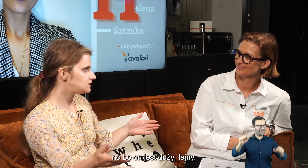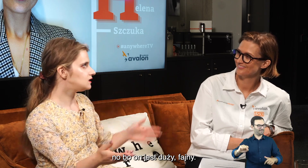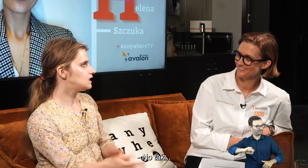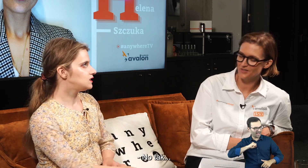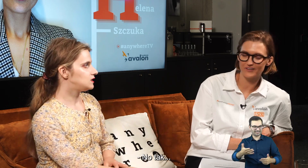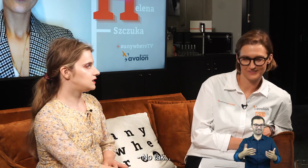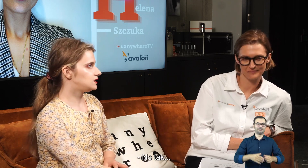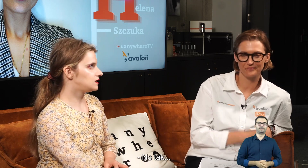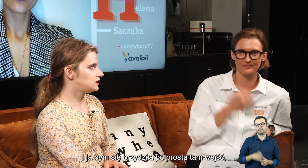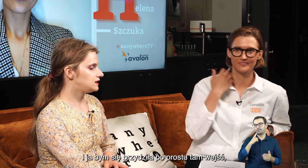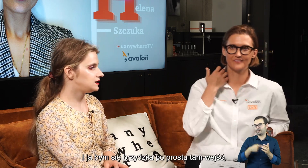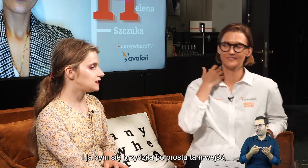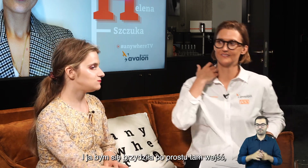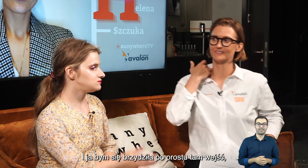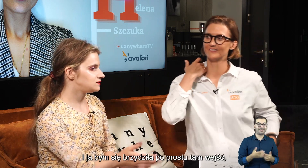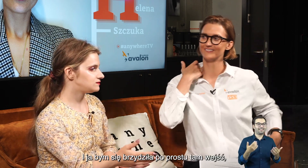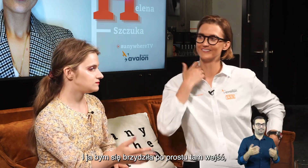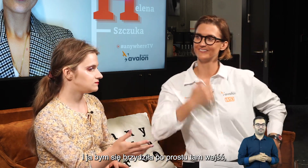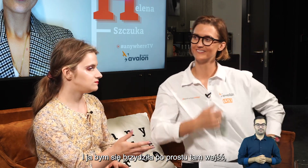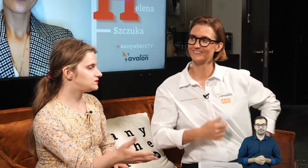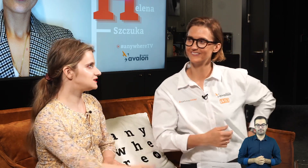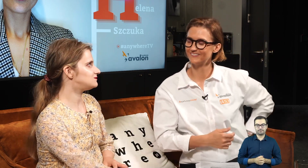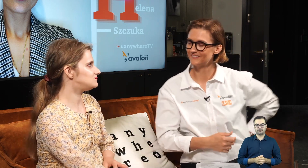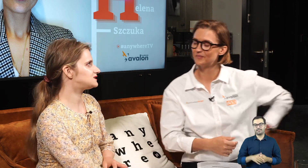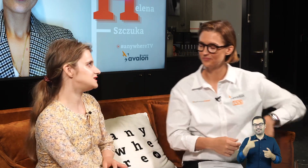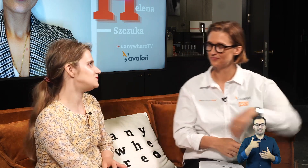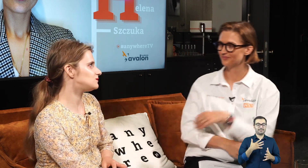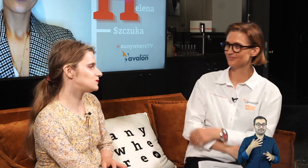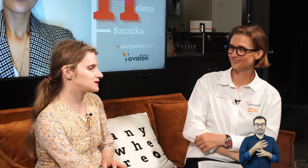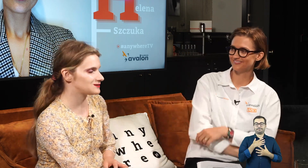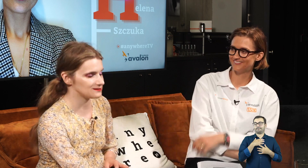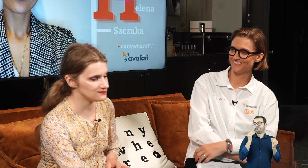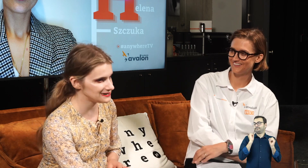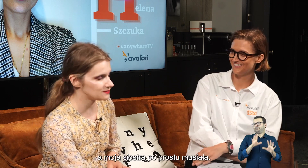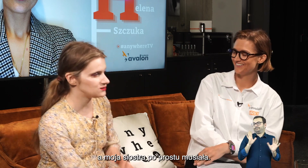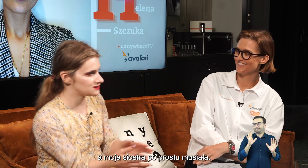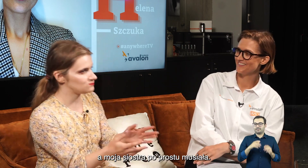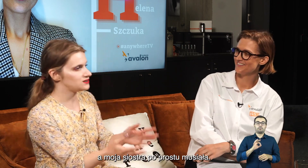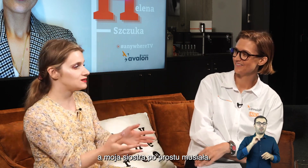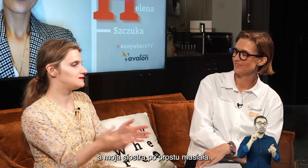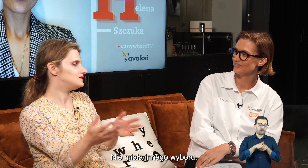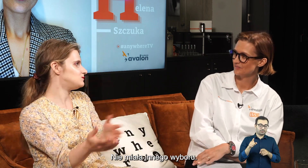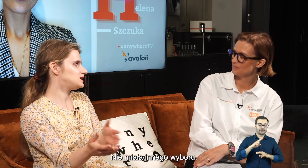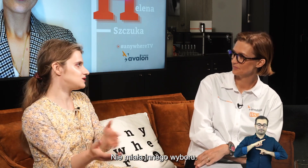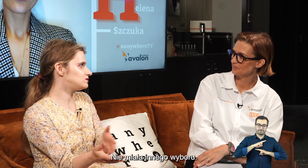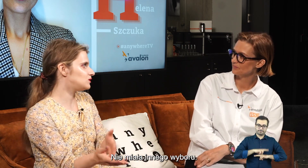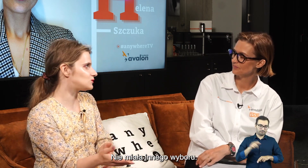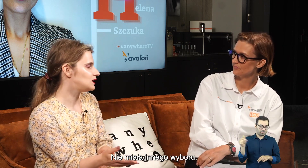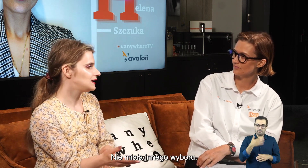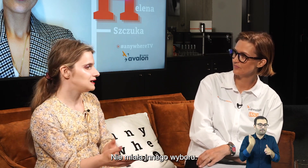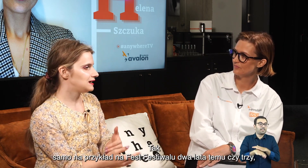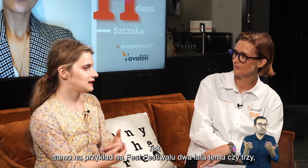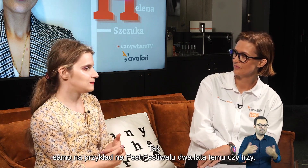fajny. No tak. I ja bym się jest otwarty, dokładnie. Brzydziła po prostu tam wejść, a moja siostra musiała, nie miała innego